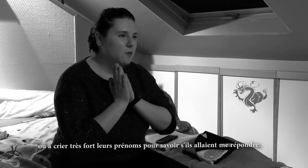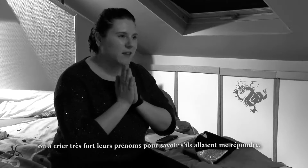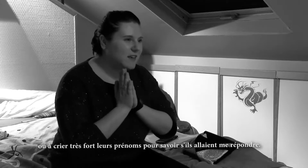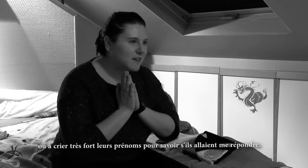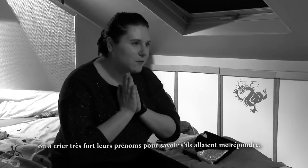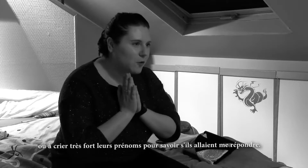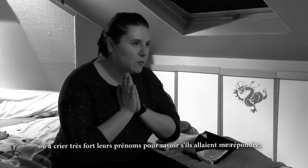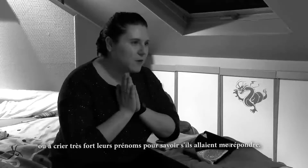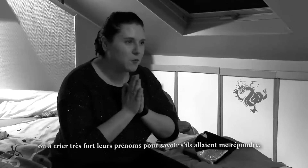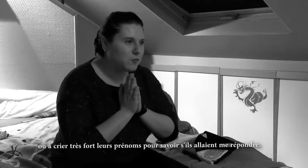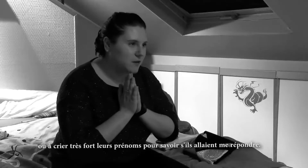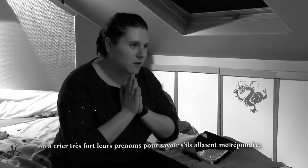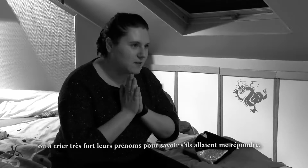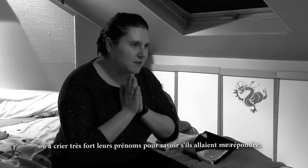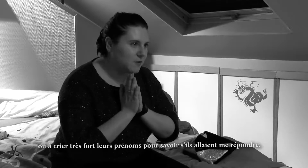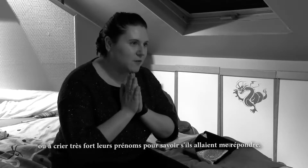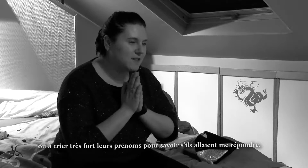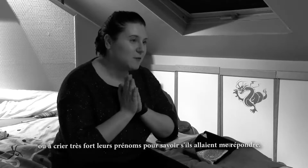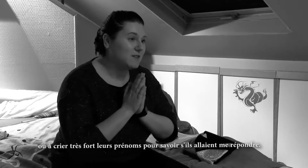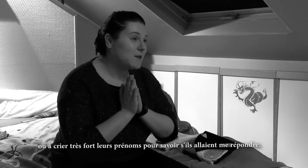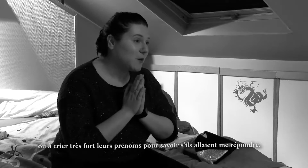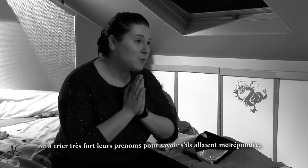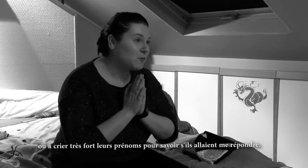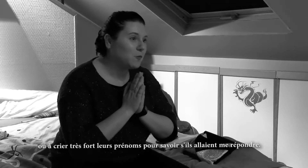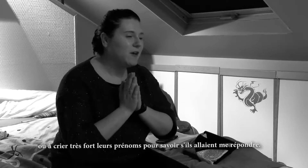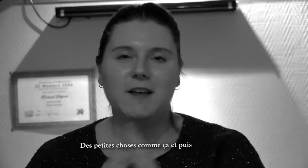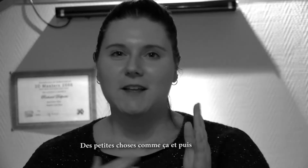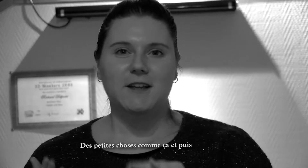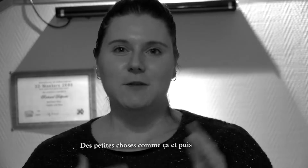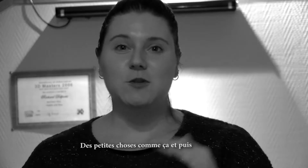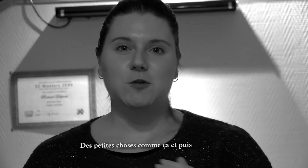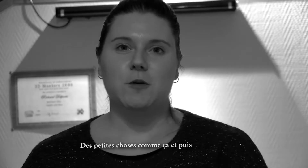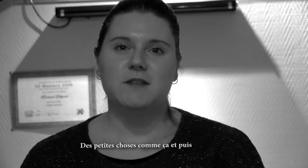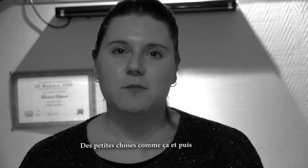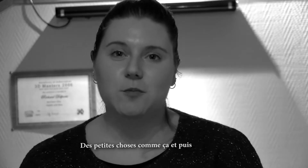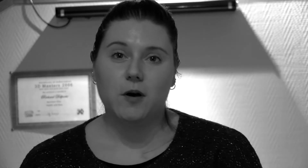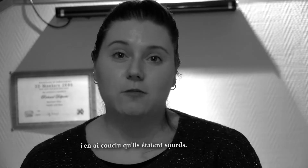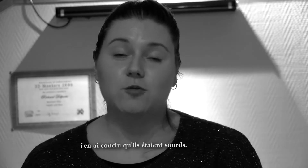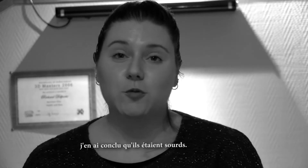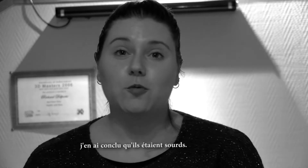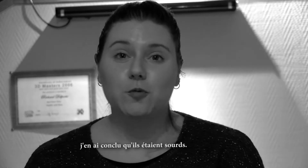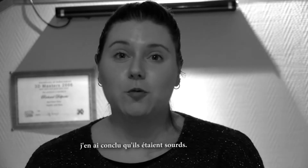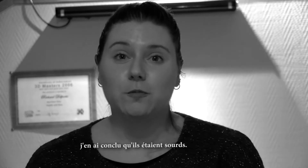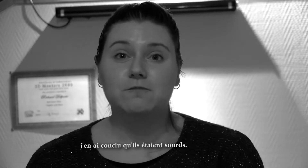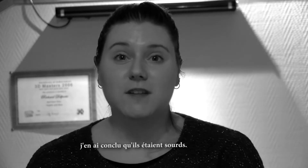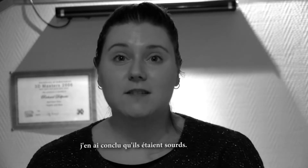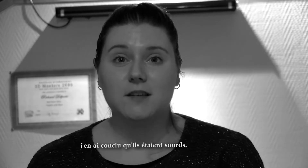ou à crier très fort leur prénom pour savoir si si ils allaient me répondre ou des petites choses comme ça. Et puis bah on a conclu que il